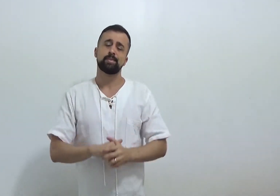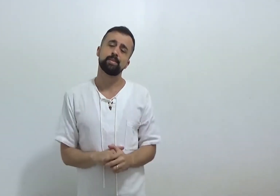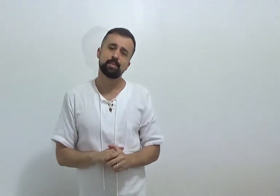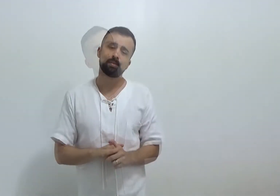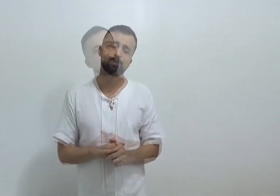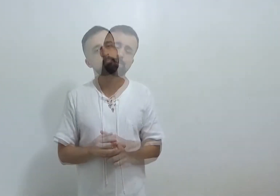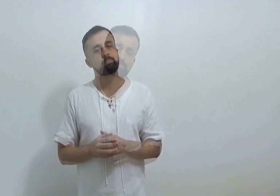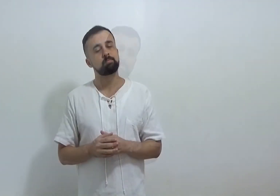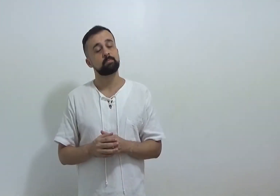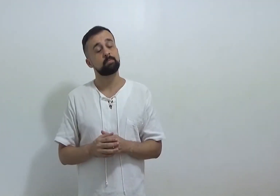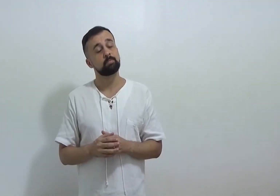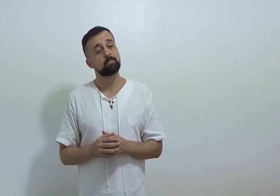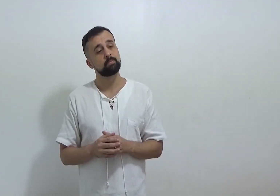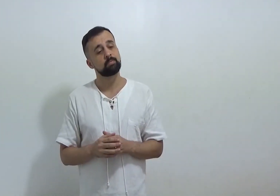não é mesmo?